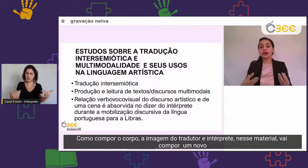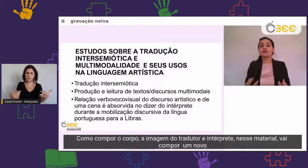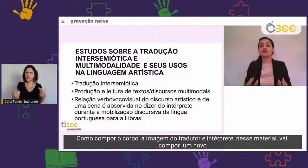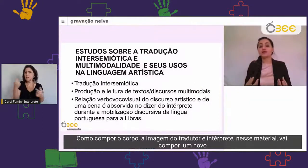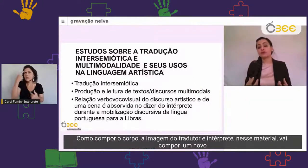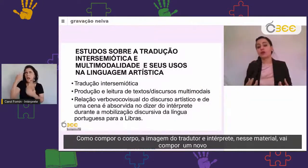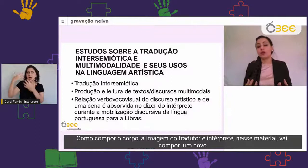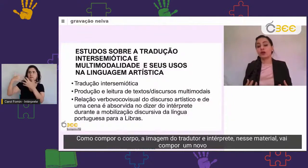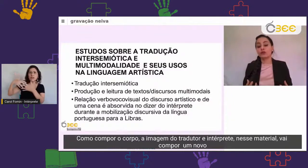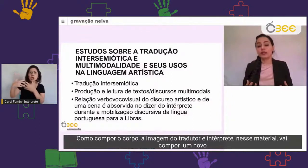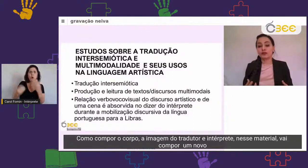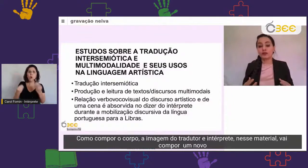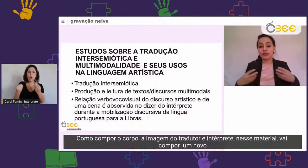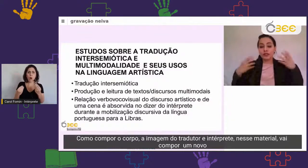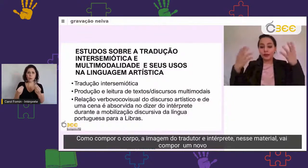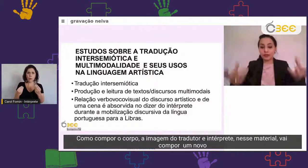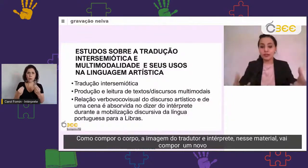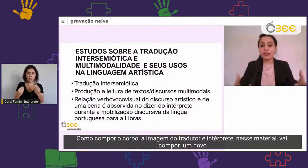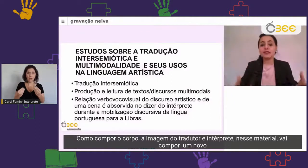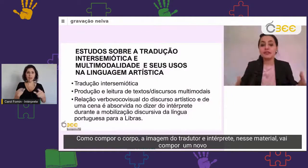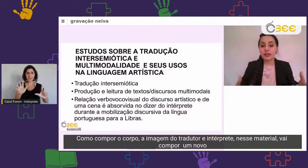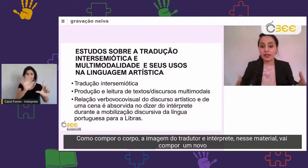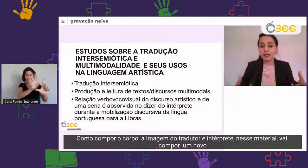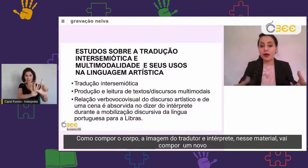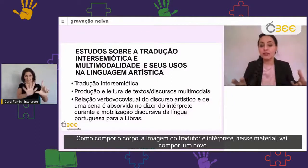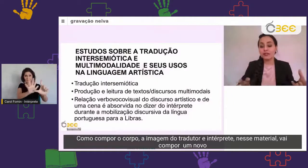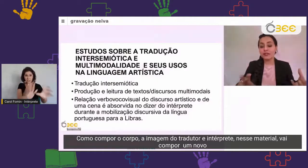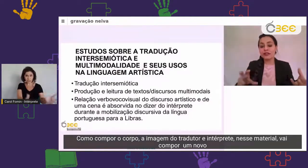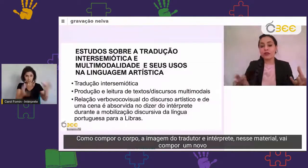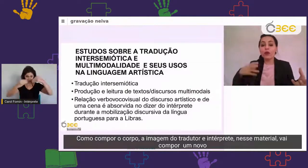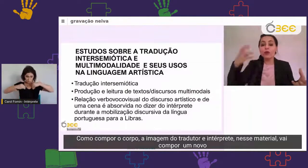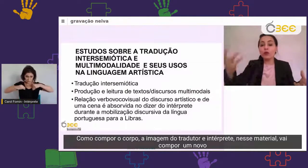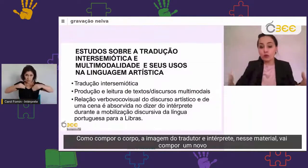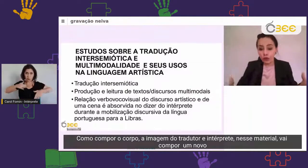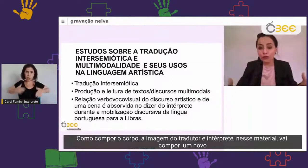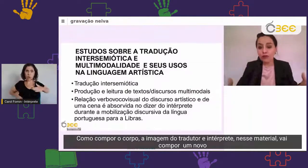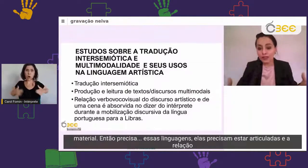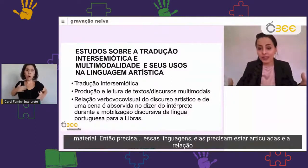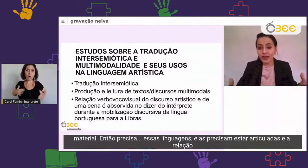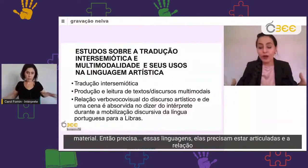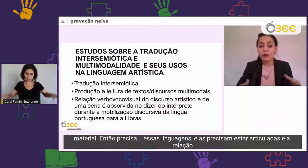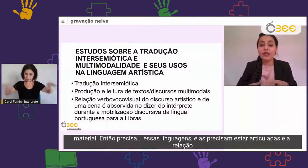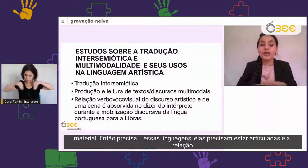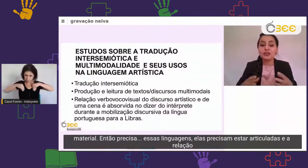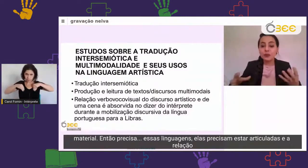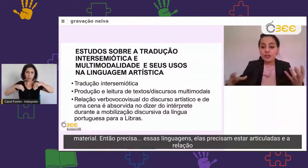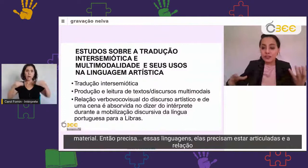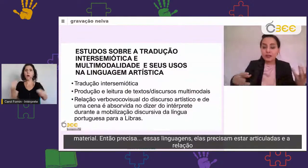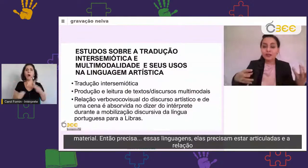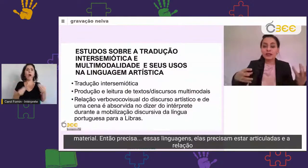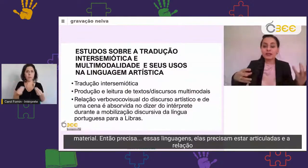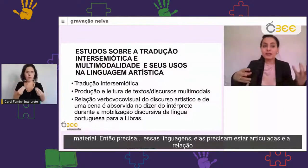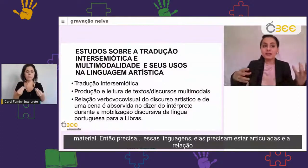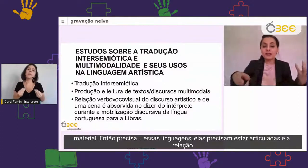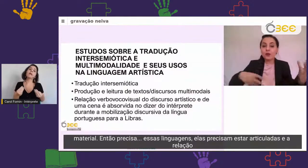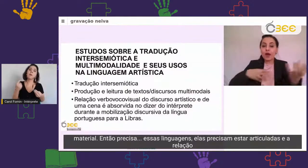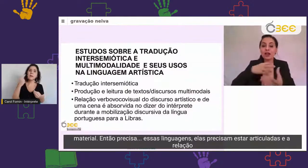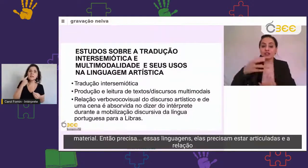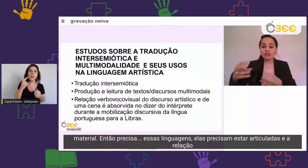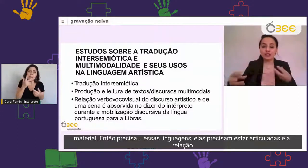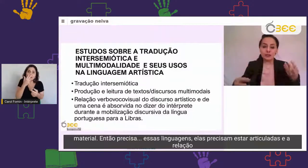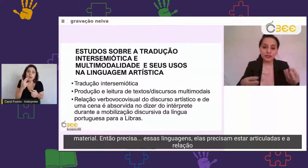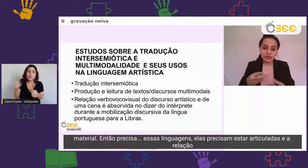né, a imagem do tradutor-intérprete nesse material, ele vai compor um novo material. Então,